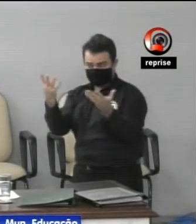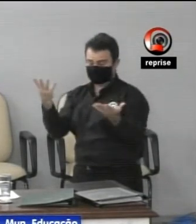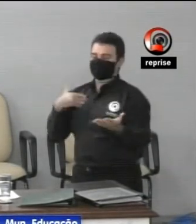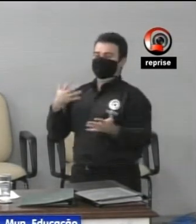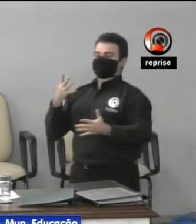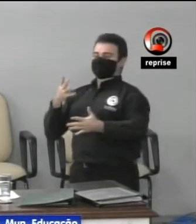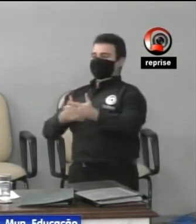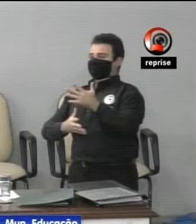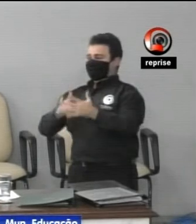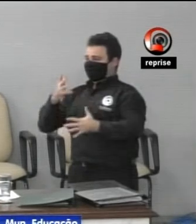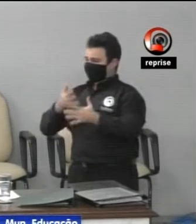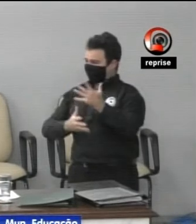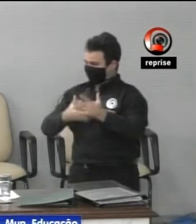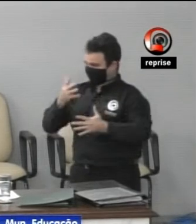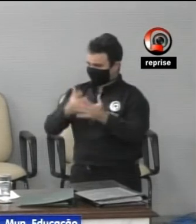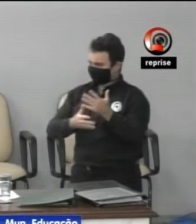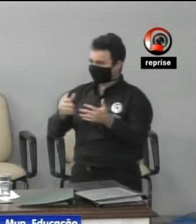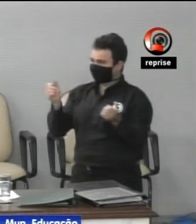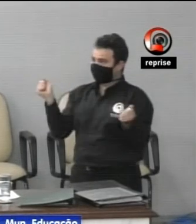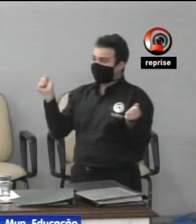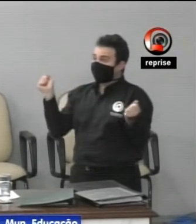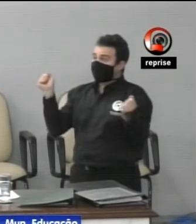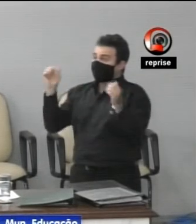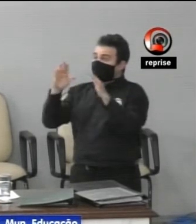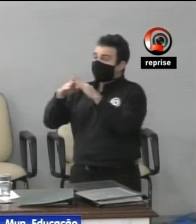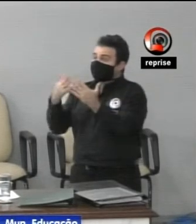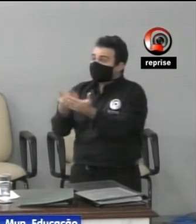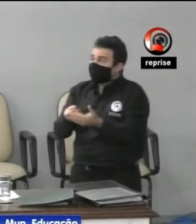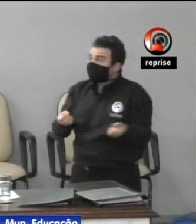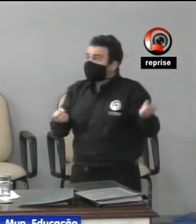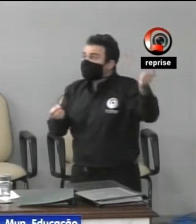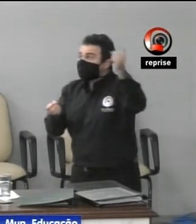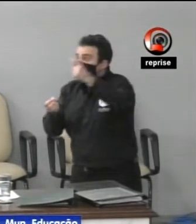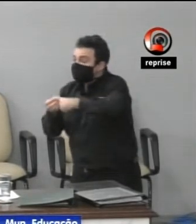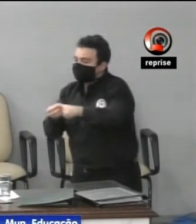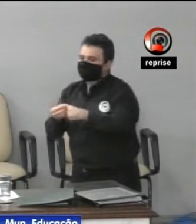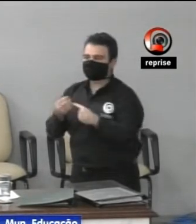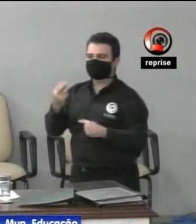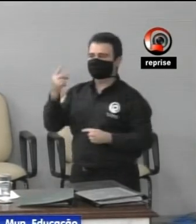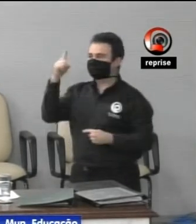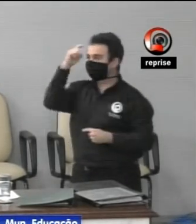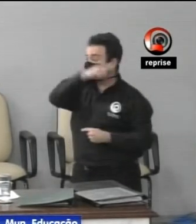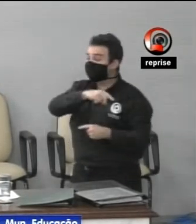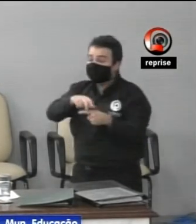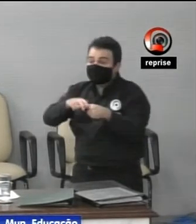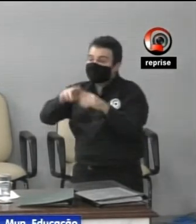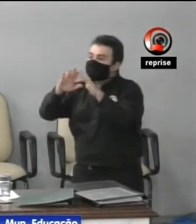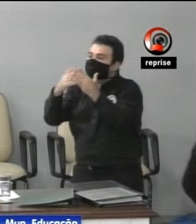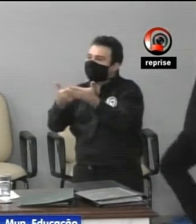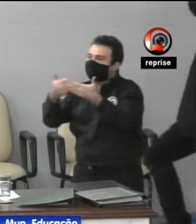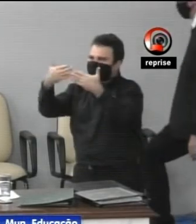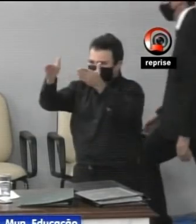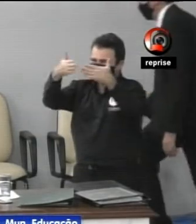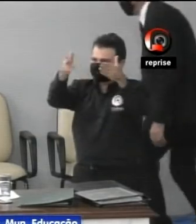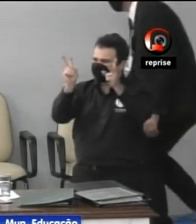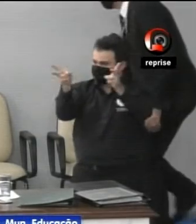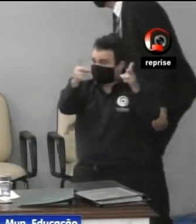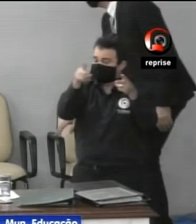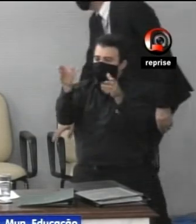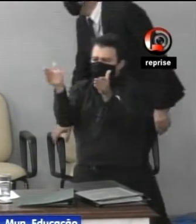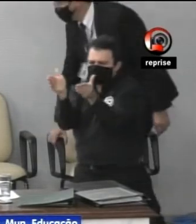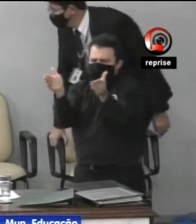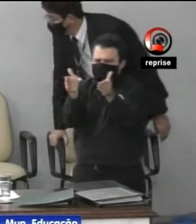retomada presencial, aglomeração em escolas pequenas, porque justamente as escolas maiores é as que foram fechadas pelo